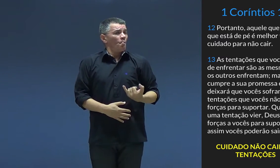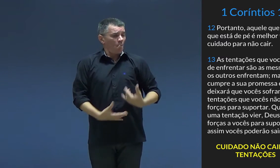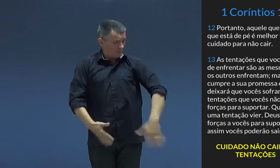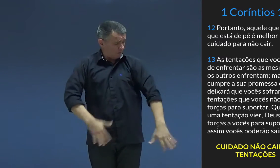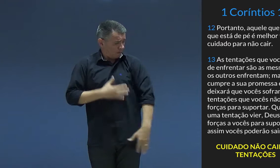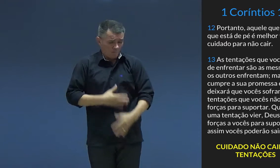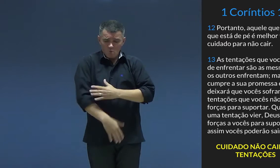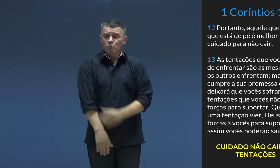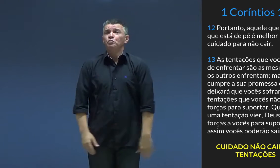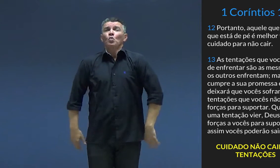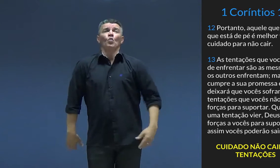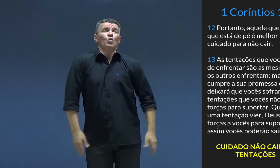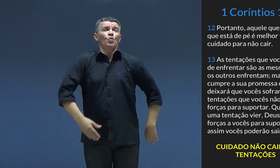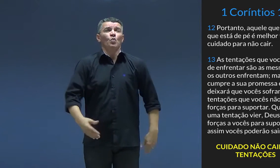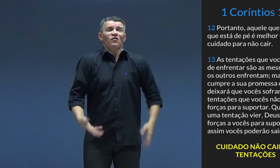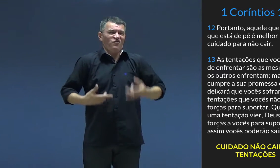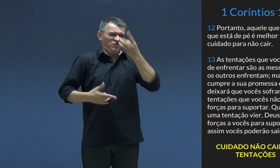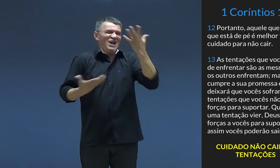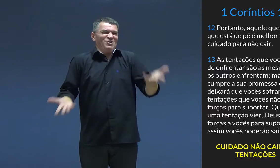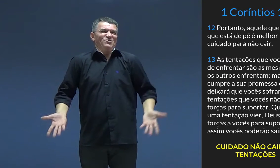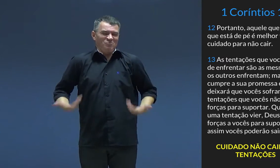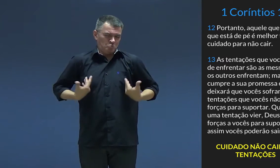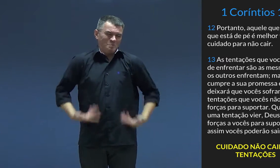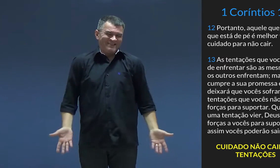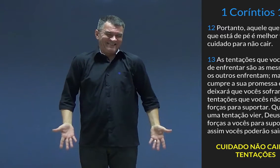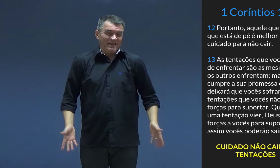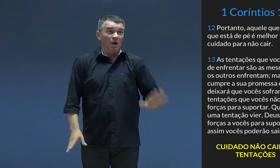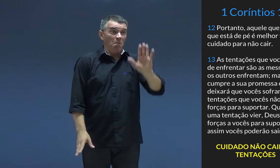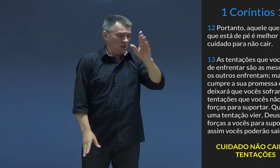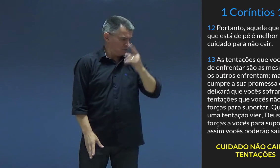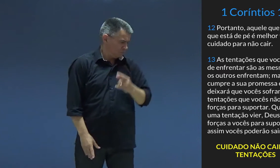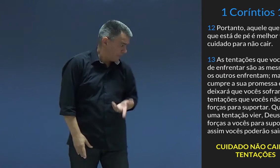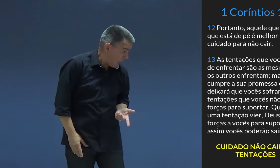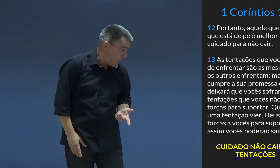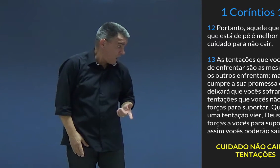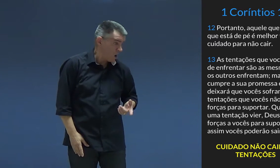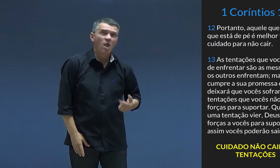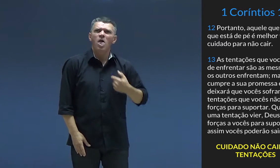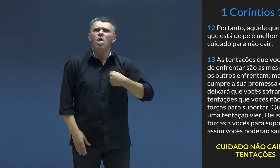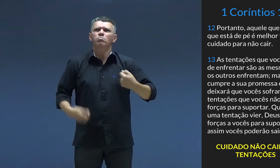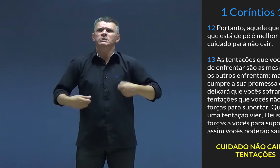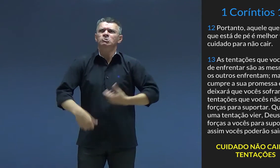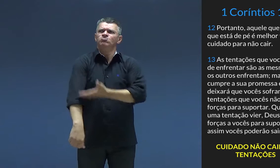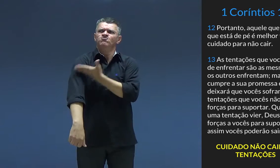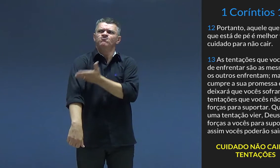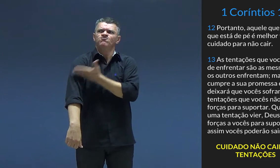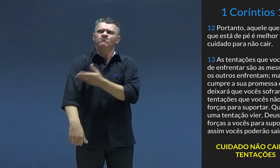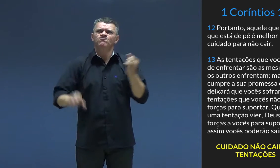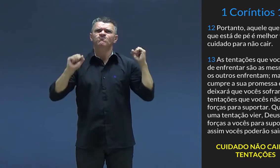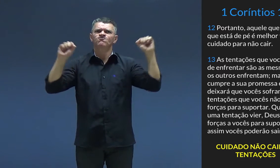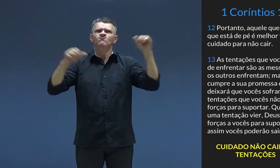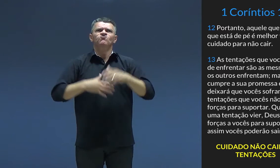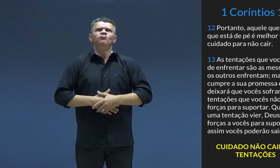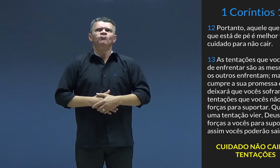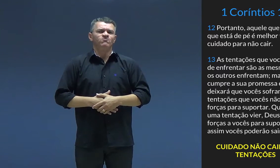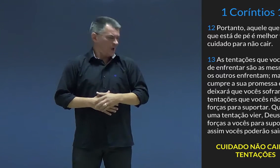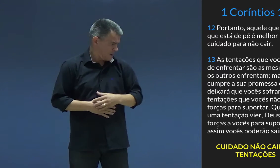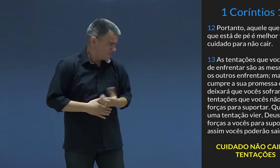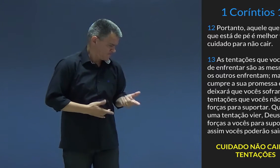tá? Nossa, eu sou magrinho aqui, né? Ah, é fácil, eu sou magro. Ai, eu preciso praticar, fazer